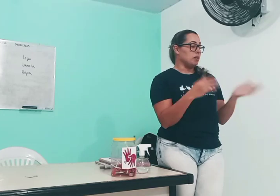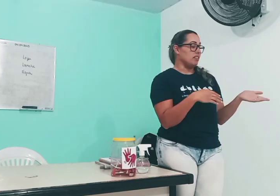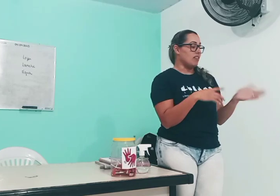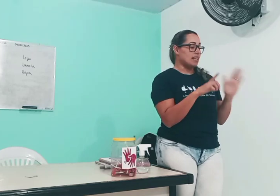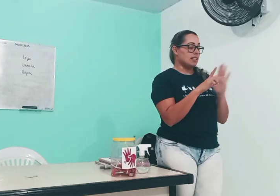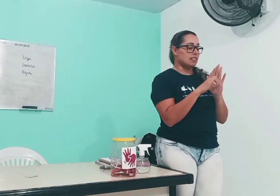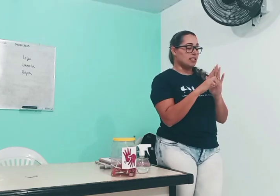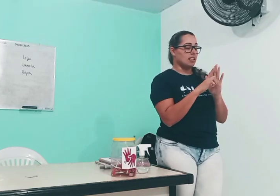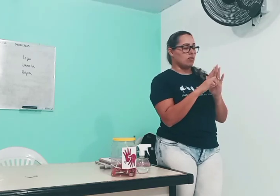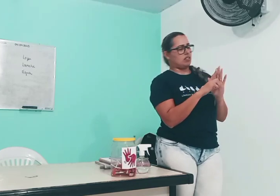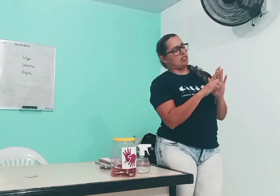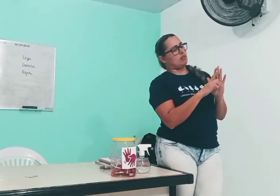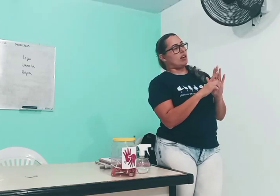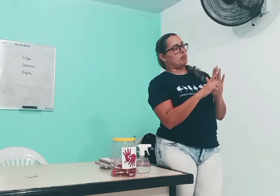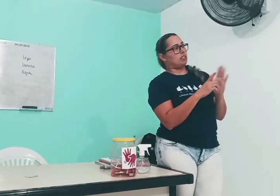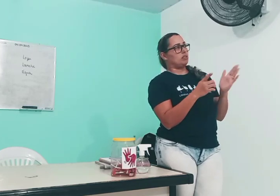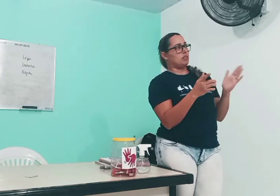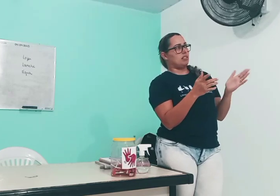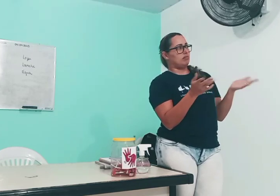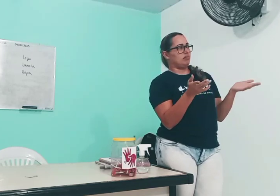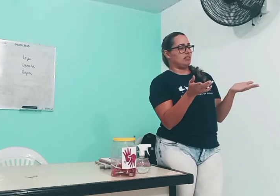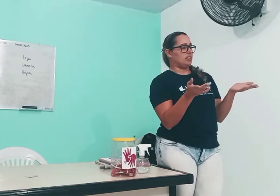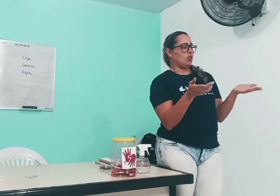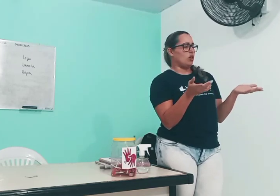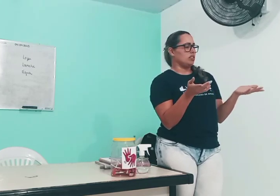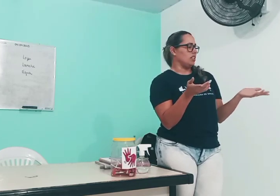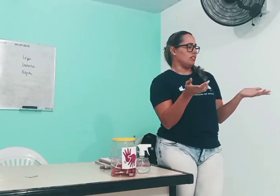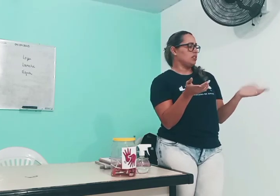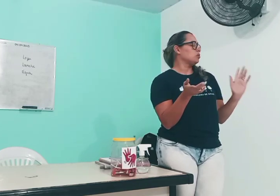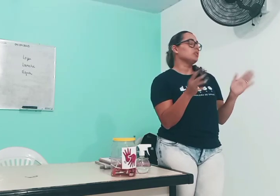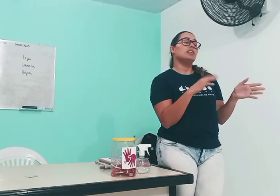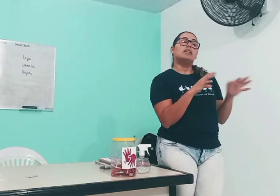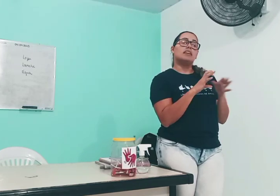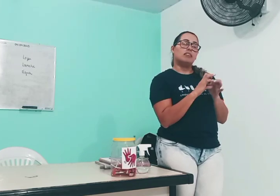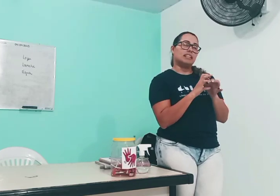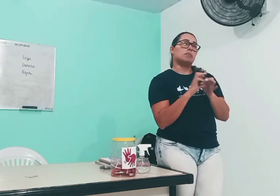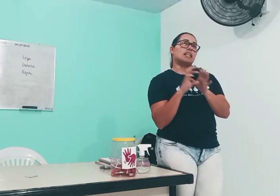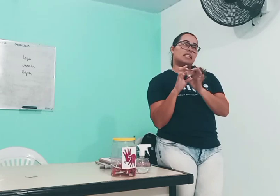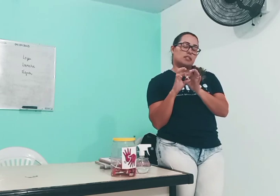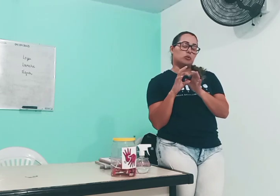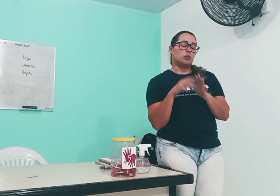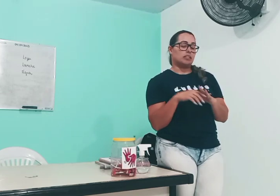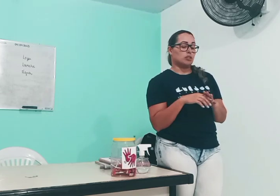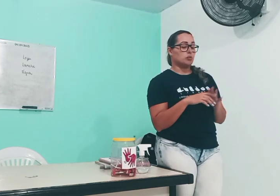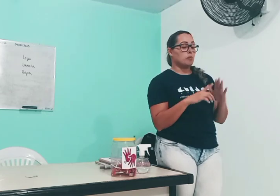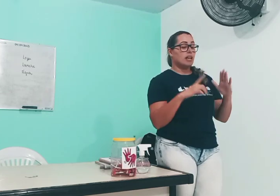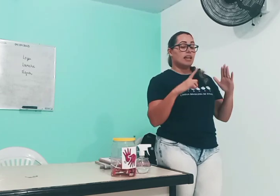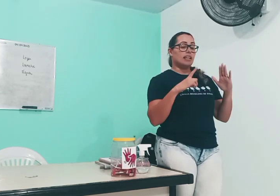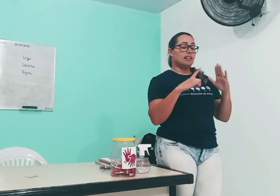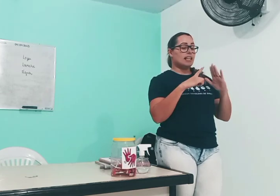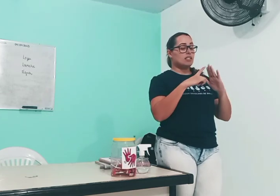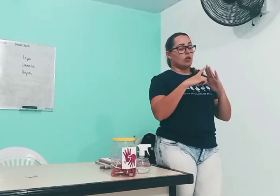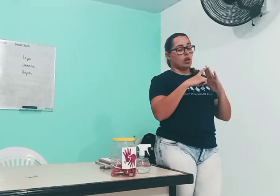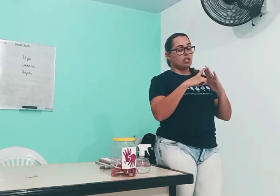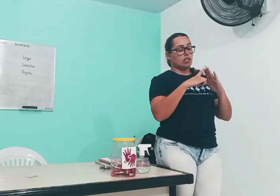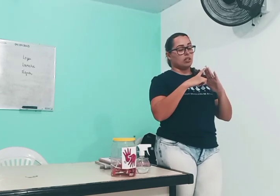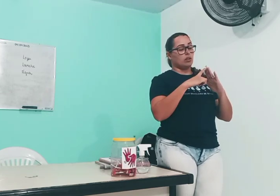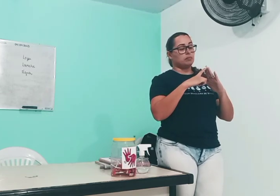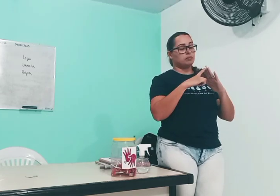e faz assim, aí você, mas como assim? É lógico, Levítico? Vai ter que prestar atenção no contexto. E tem esse loja aqui, ó, que